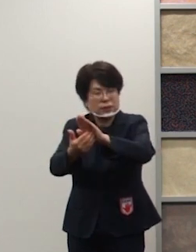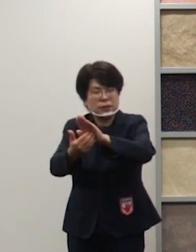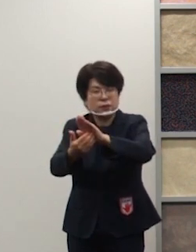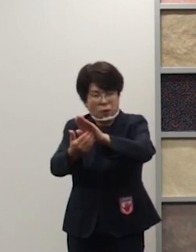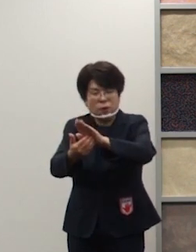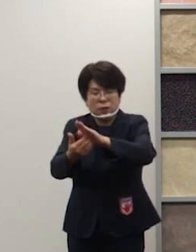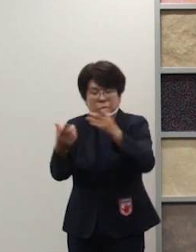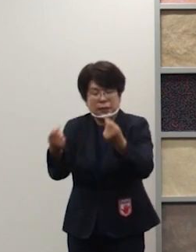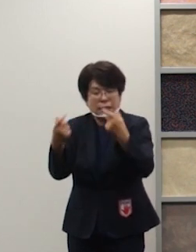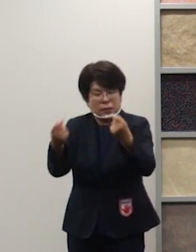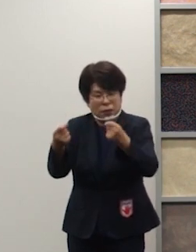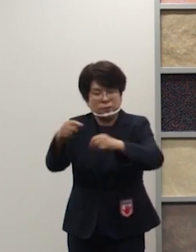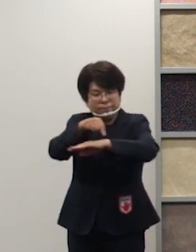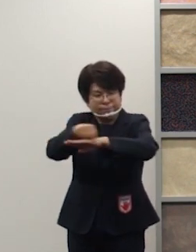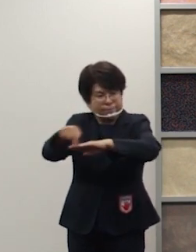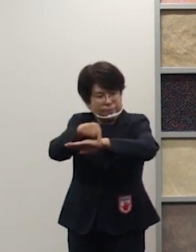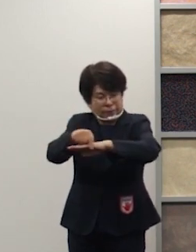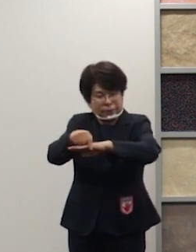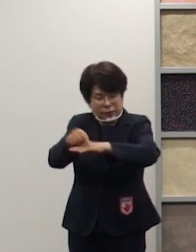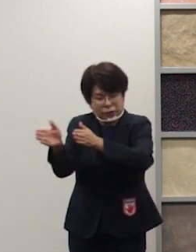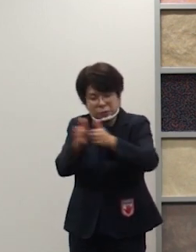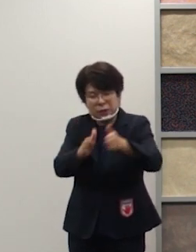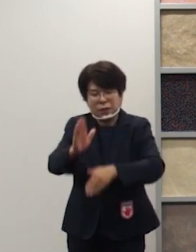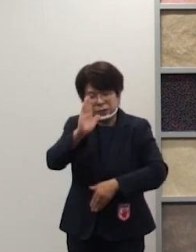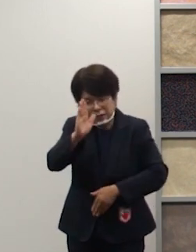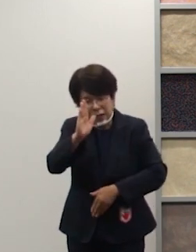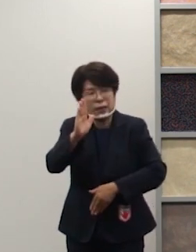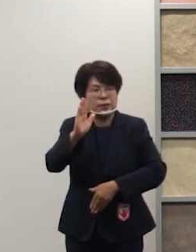徹底してくださいという意味で、まあ、ある意味